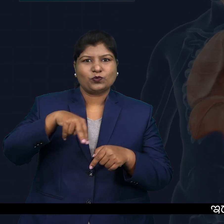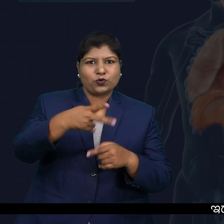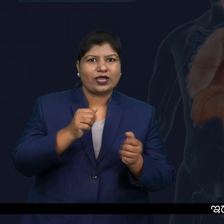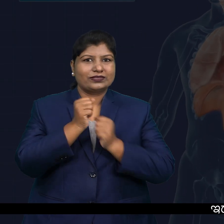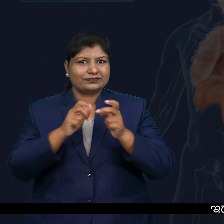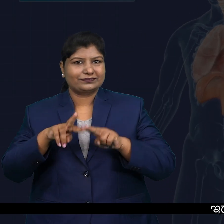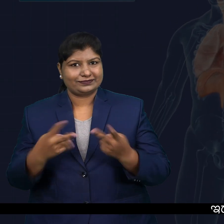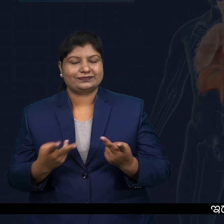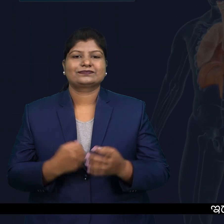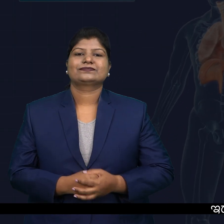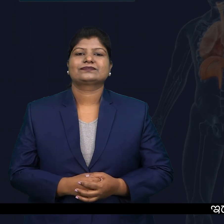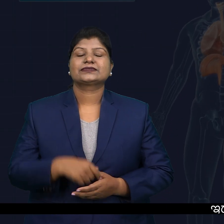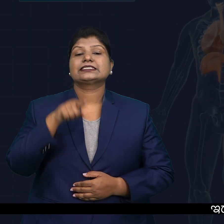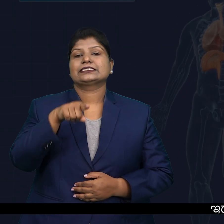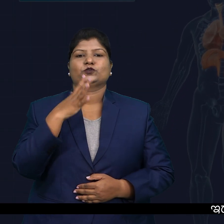ಇದು ಸತ್ಯ.